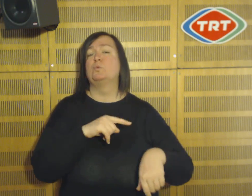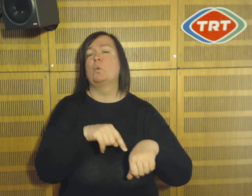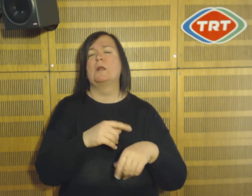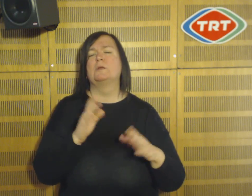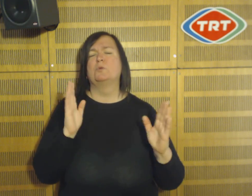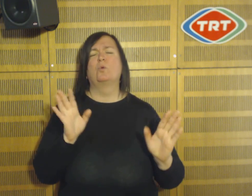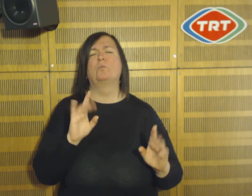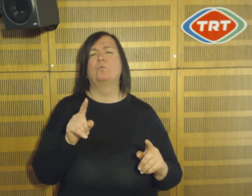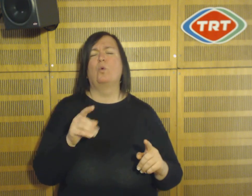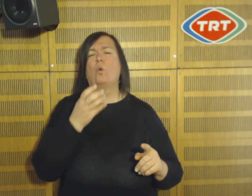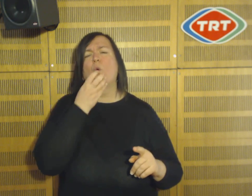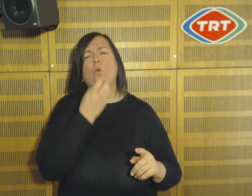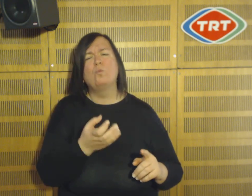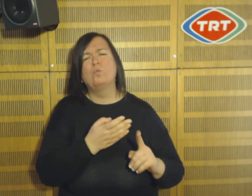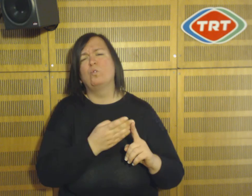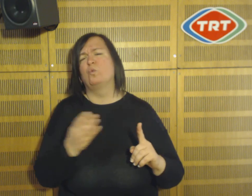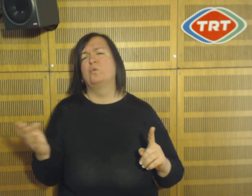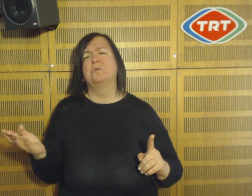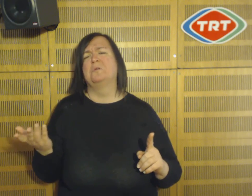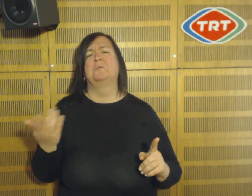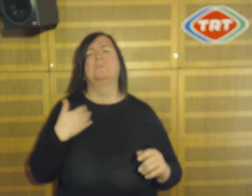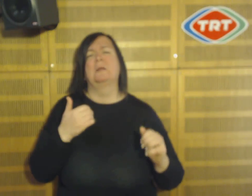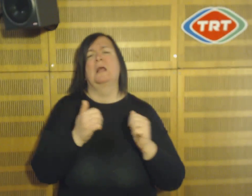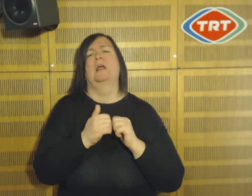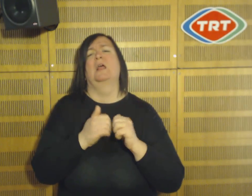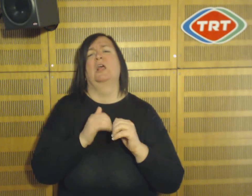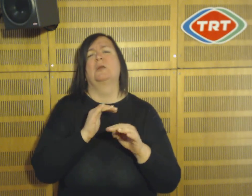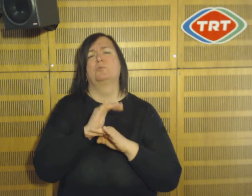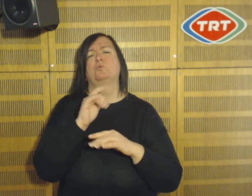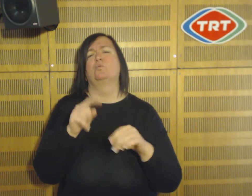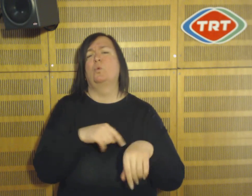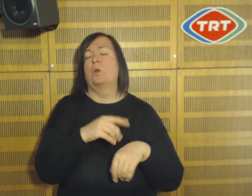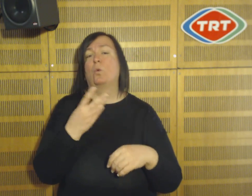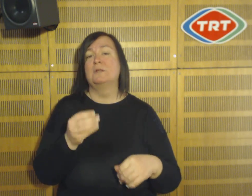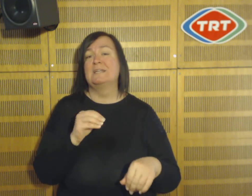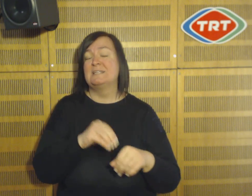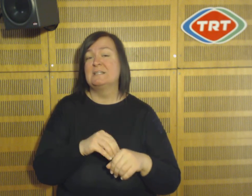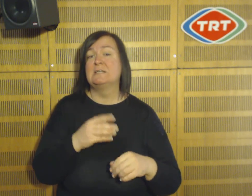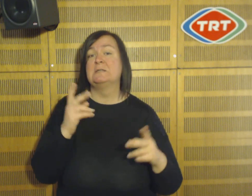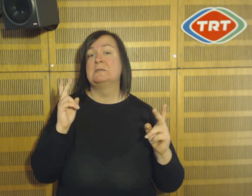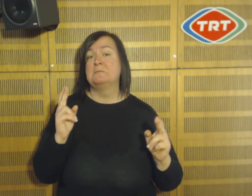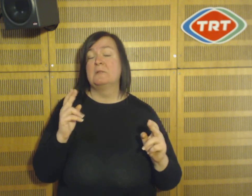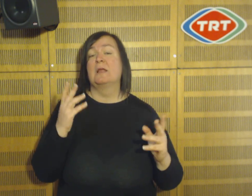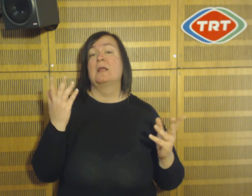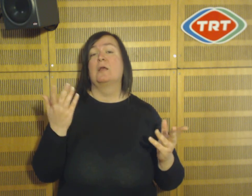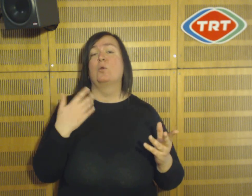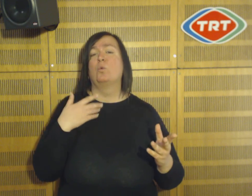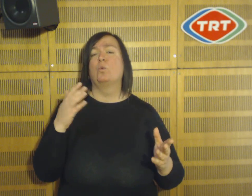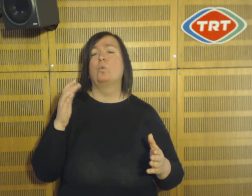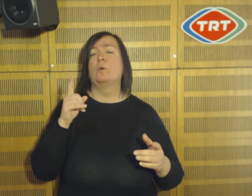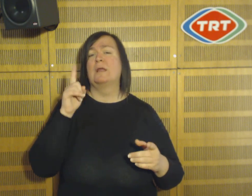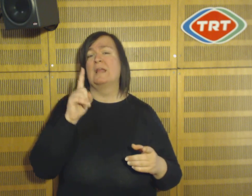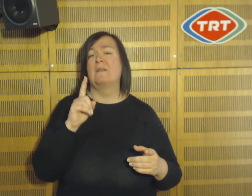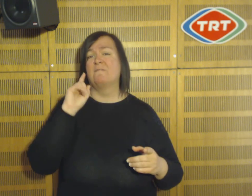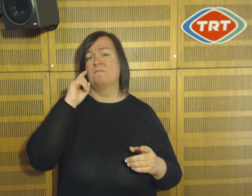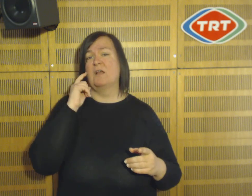Bu bir ömür boyu bizim birlikte yaşayacağımız bir süreç olacağı için Umarım en yoğun katılımla ilk farkındalığını yaratmış